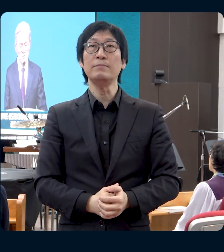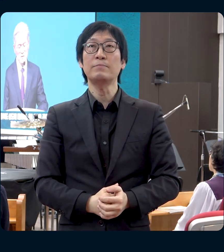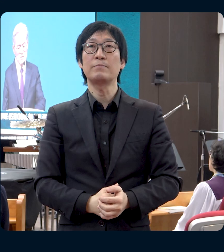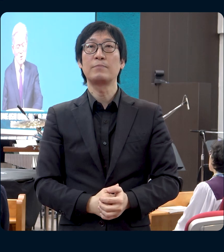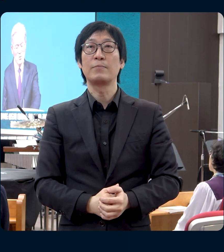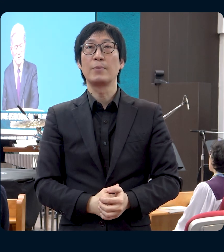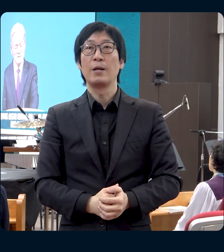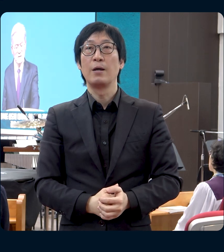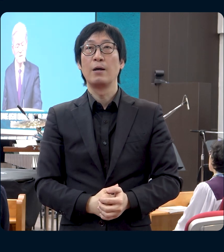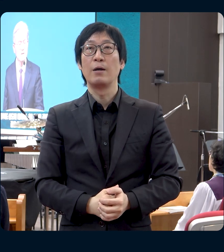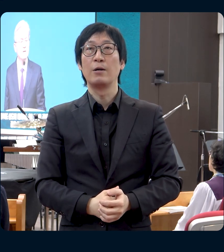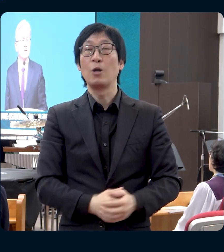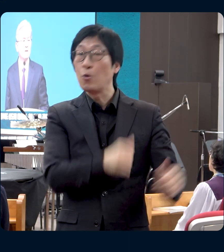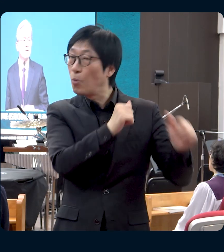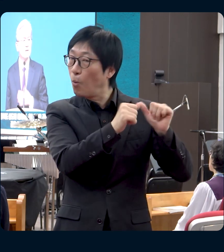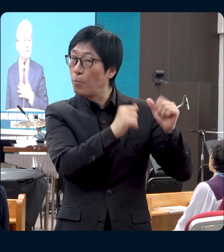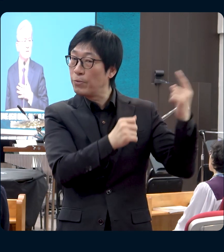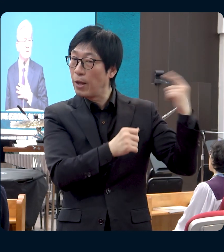비록 들려오는